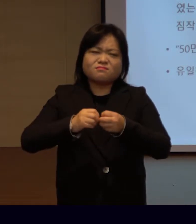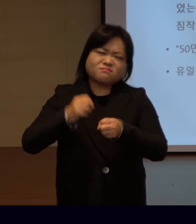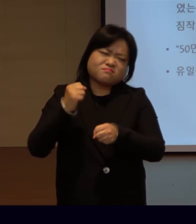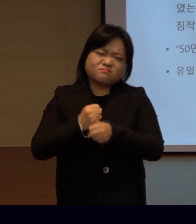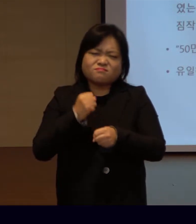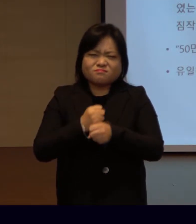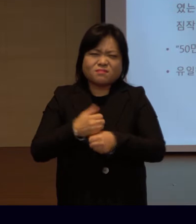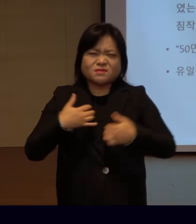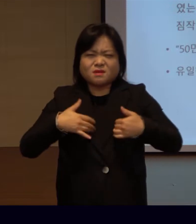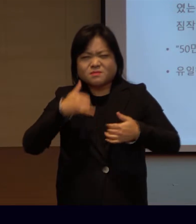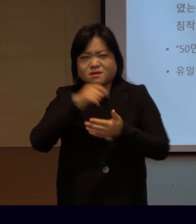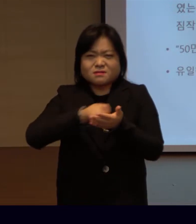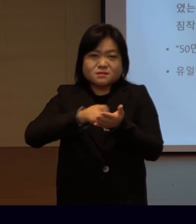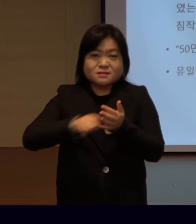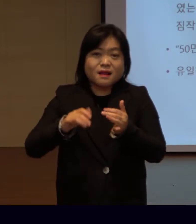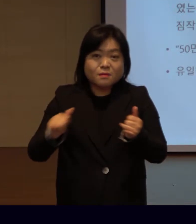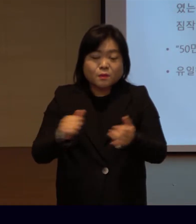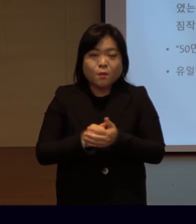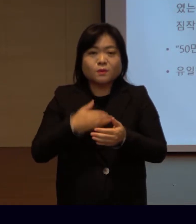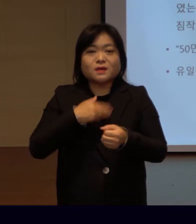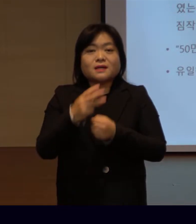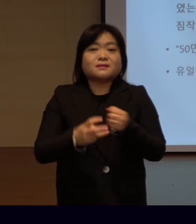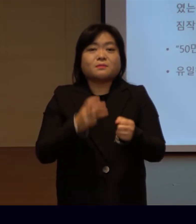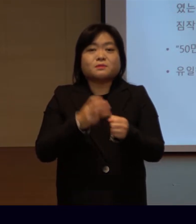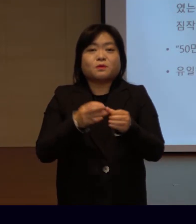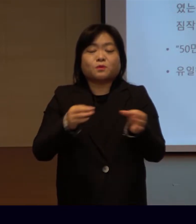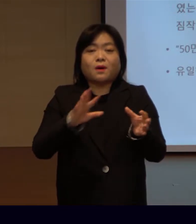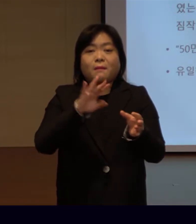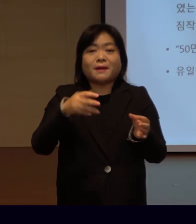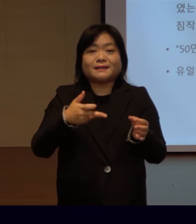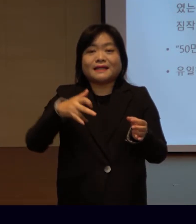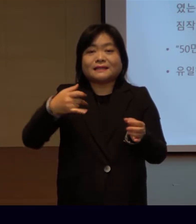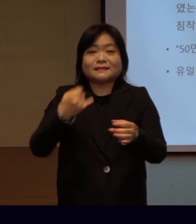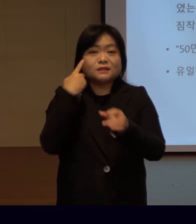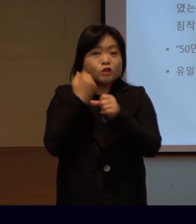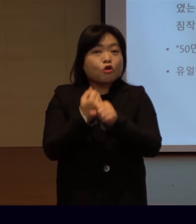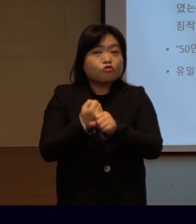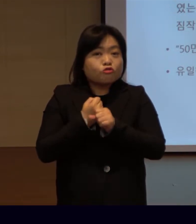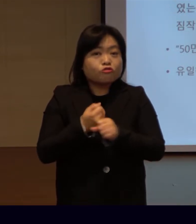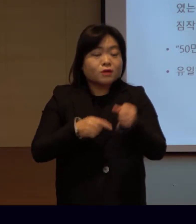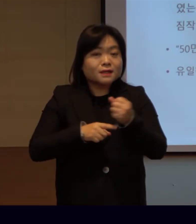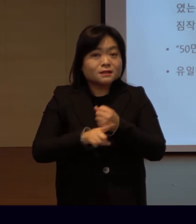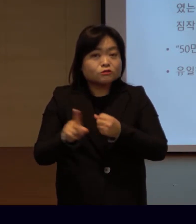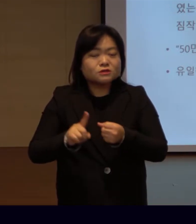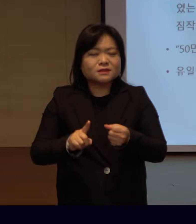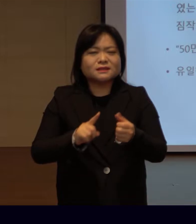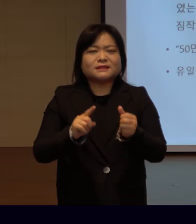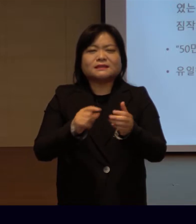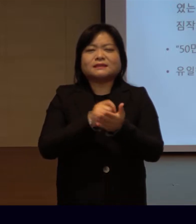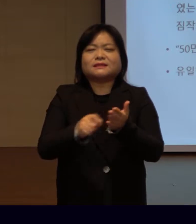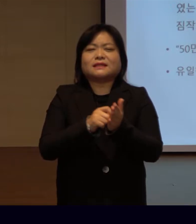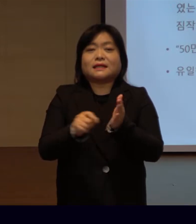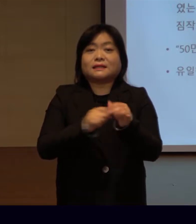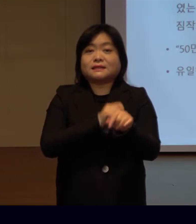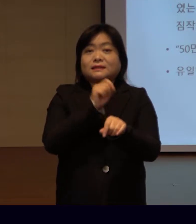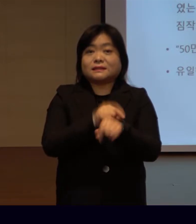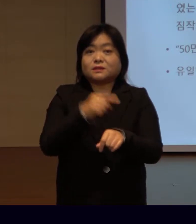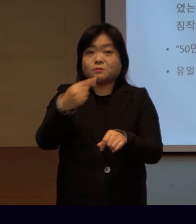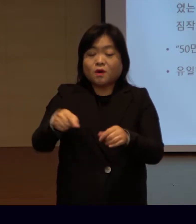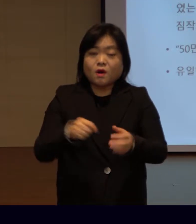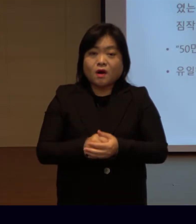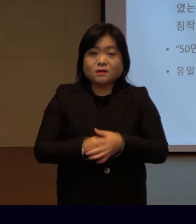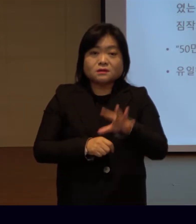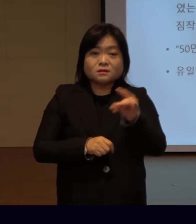정말 30년 넘게 이제 발자크에 빠져 있을 수밖에 없었던 것은, 이 사람 작품의 특징이 처음